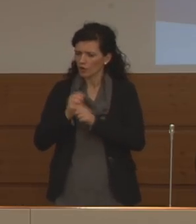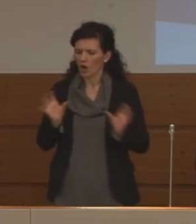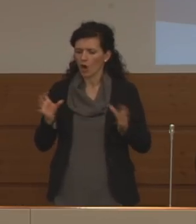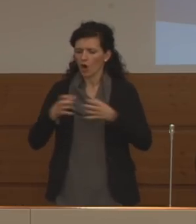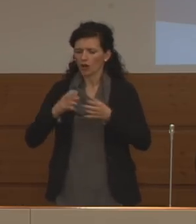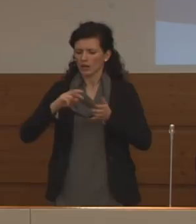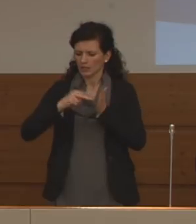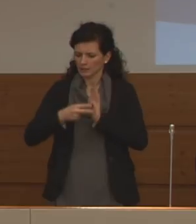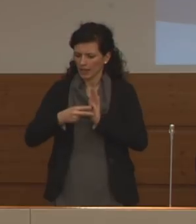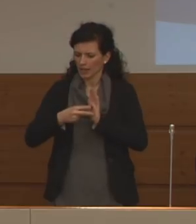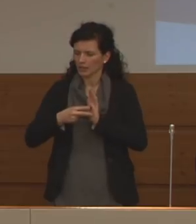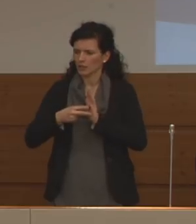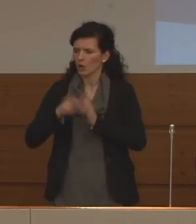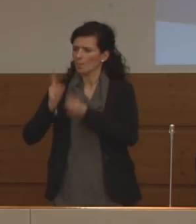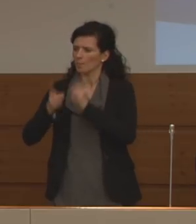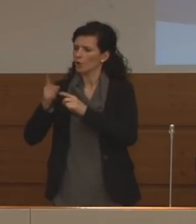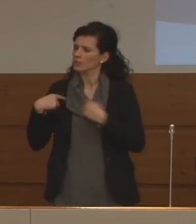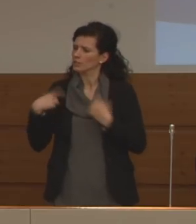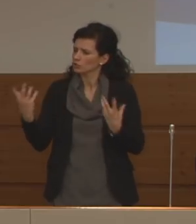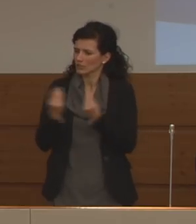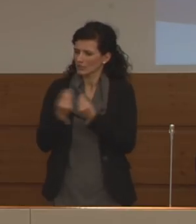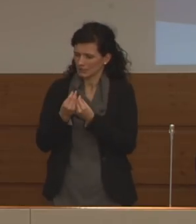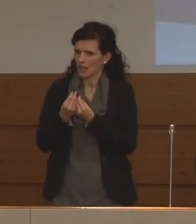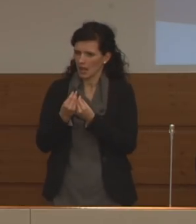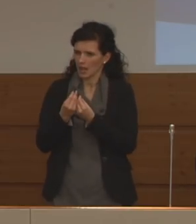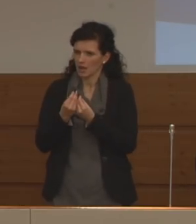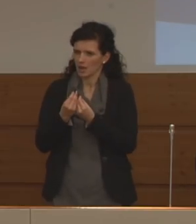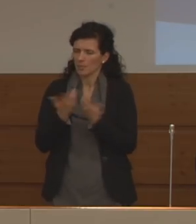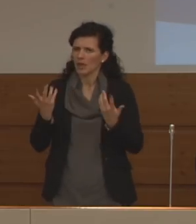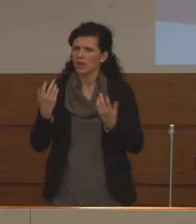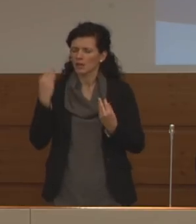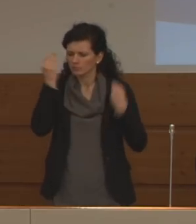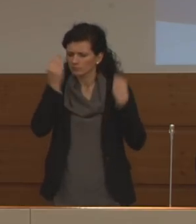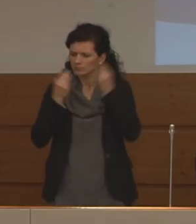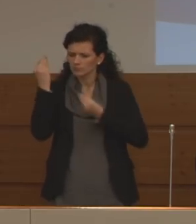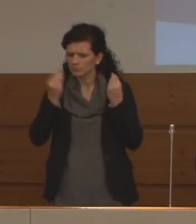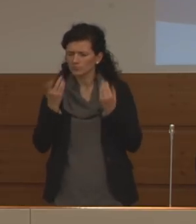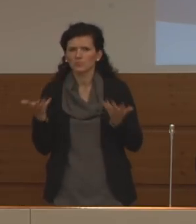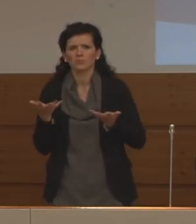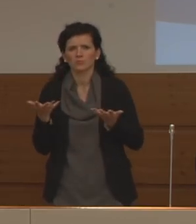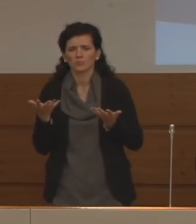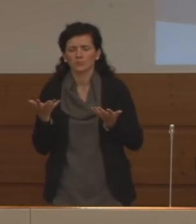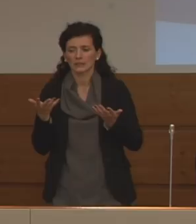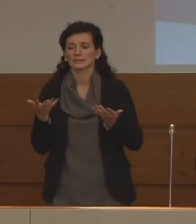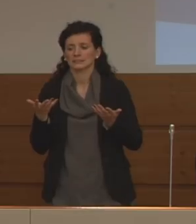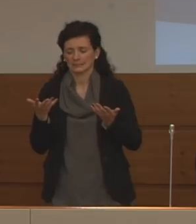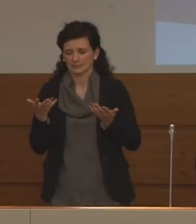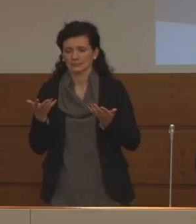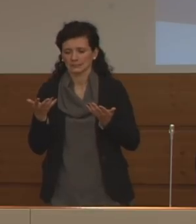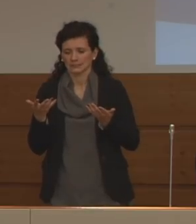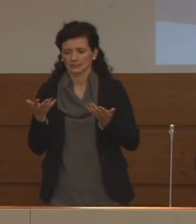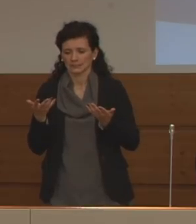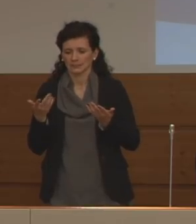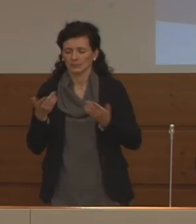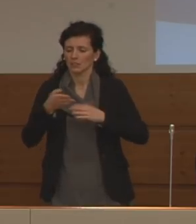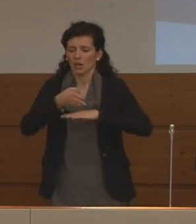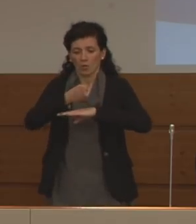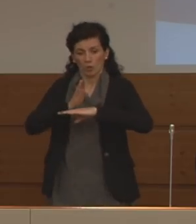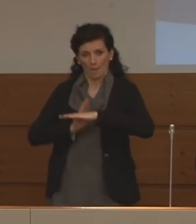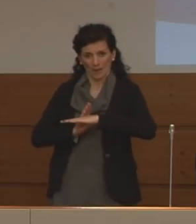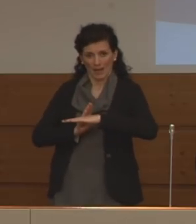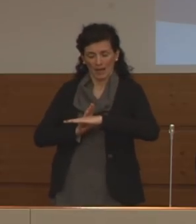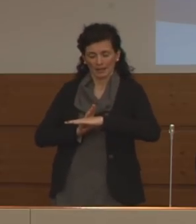e prioritariamente la necessità imprescindibile di